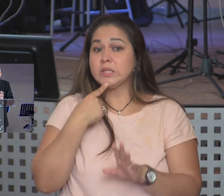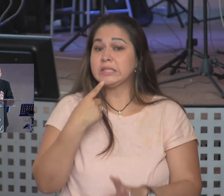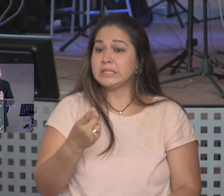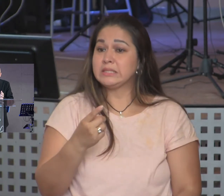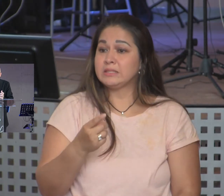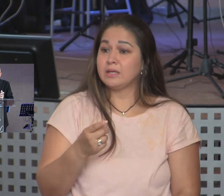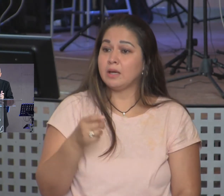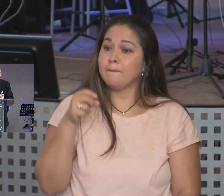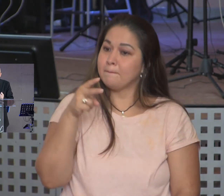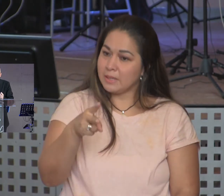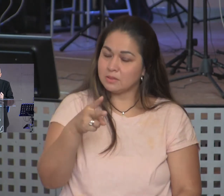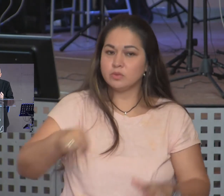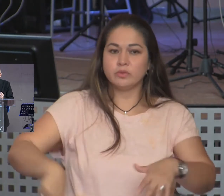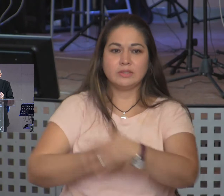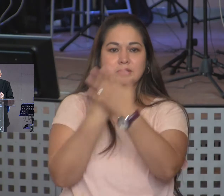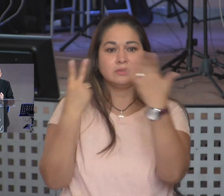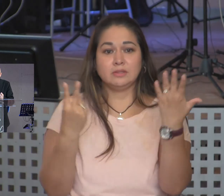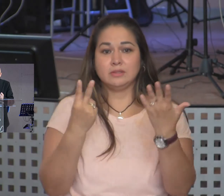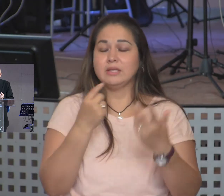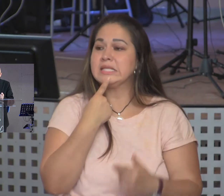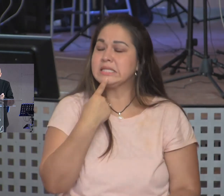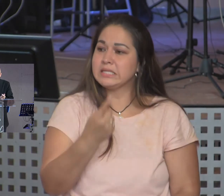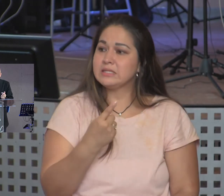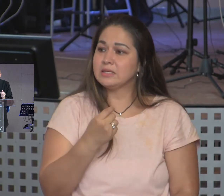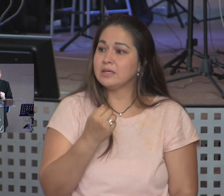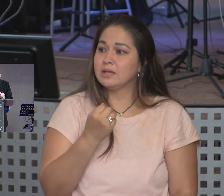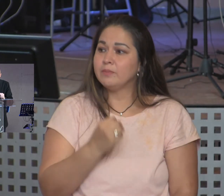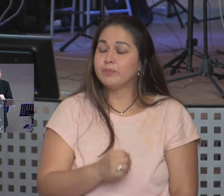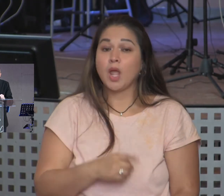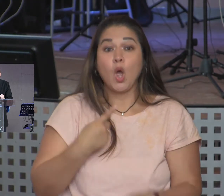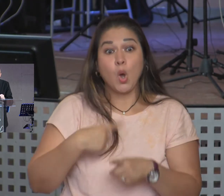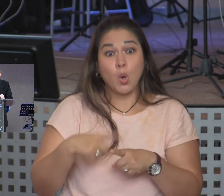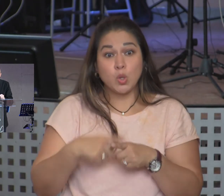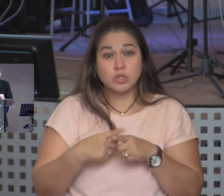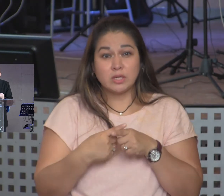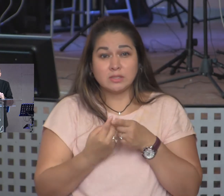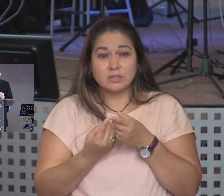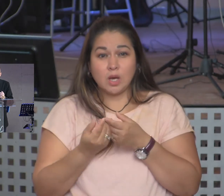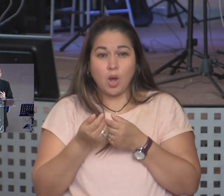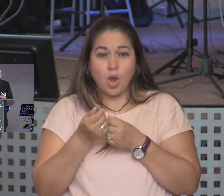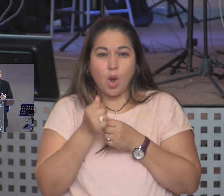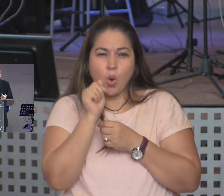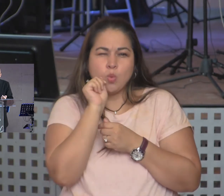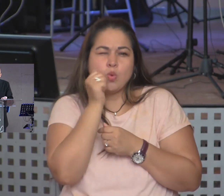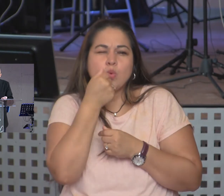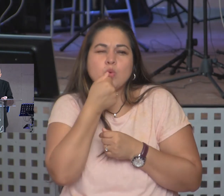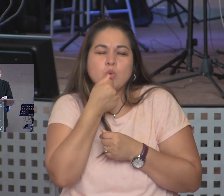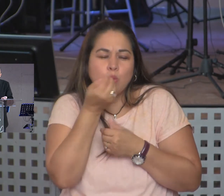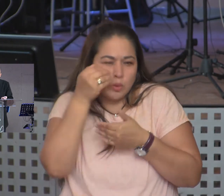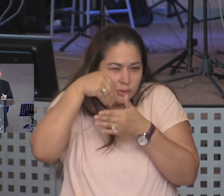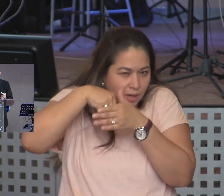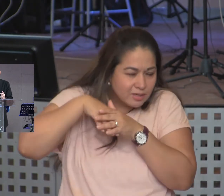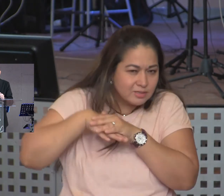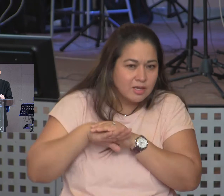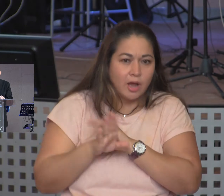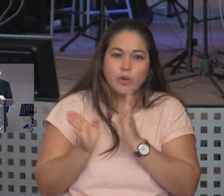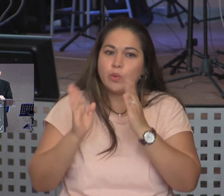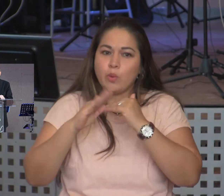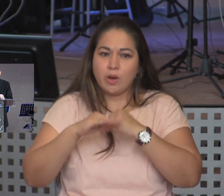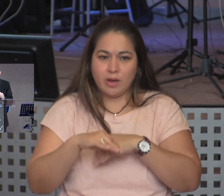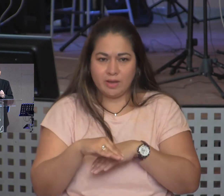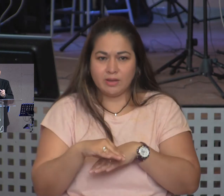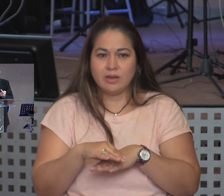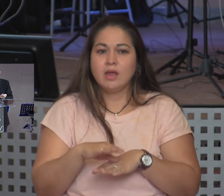17, que no haya de ser manifestado, ni escondido, que no haya de ser conocido y de